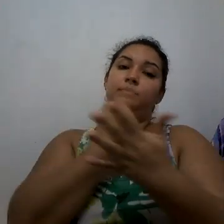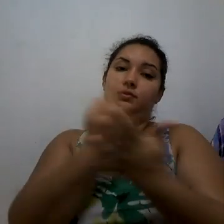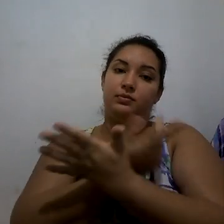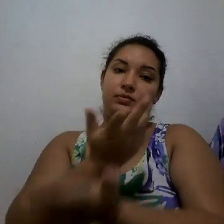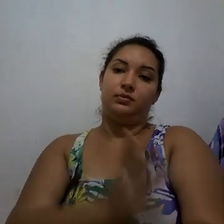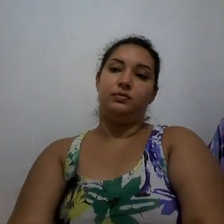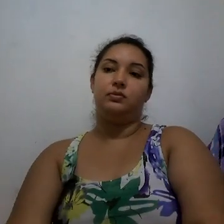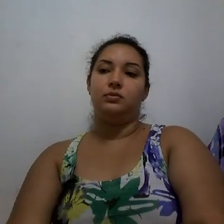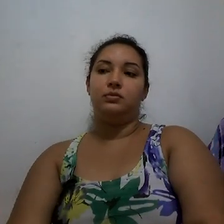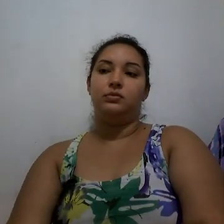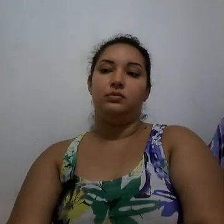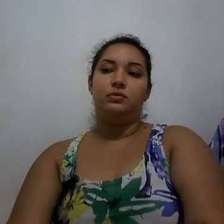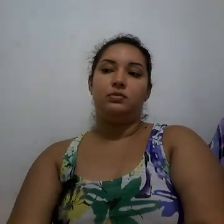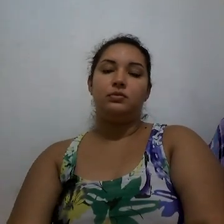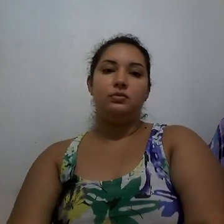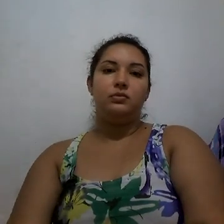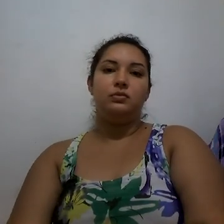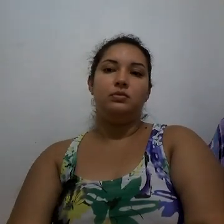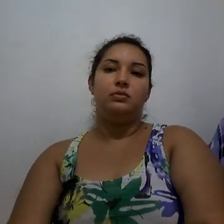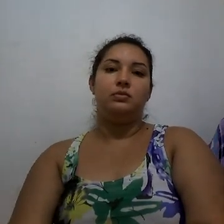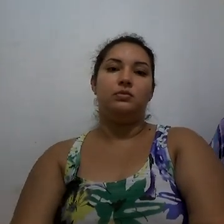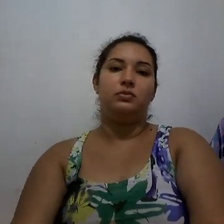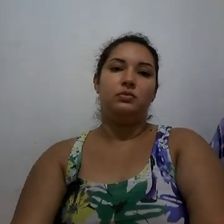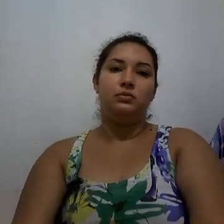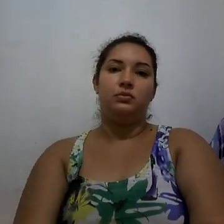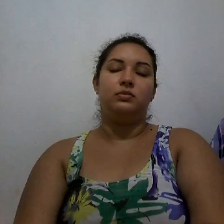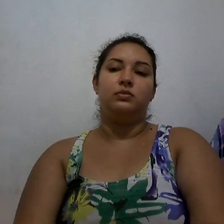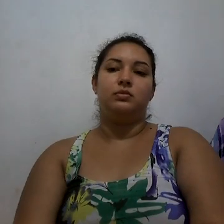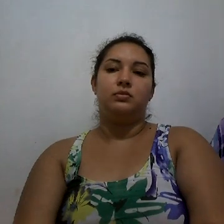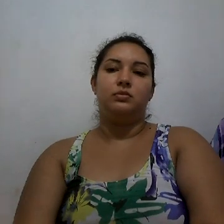importante. Já esse aqui, eu tenho esse número